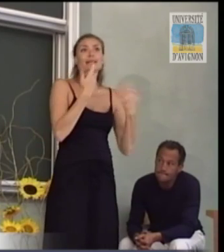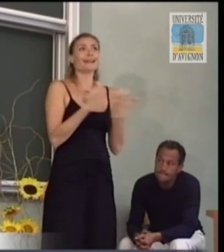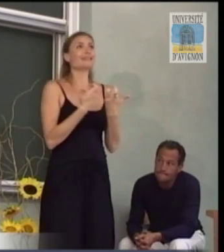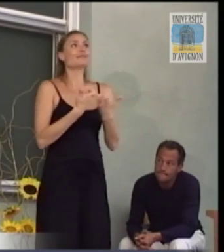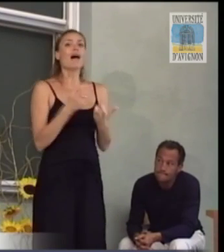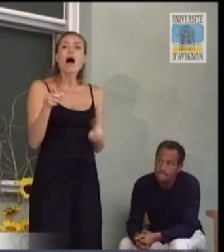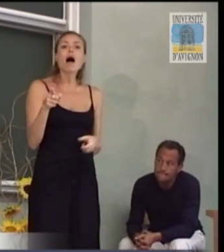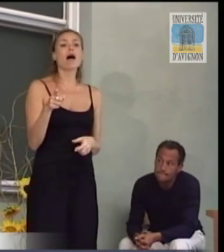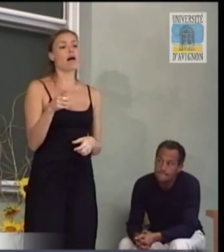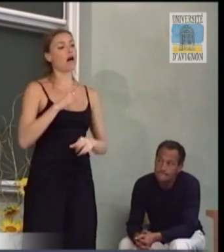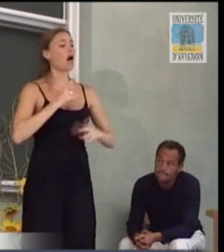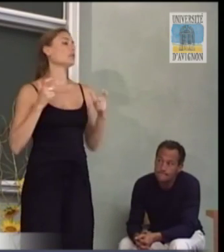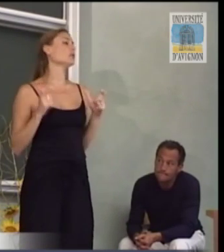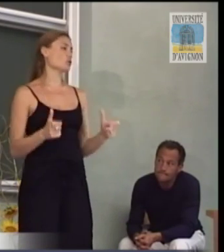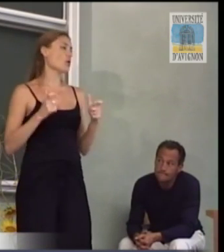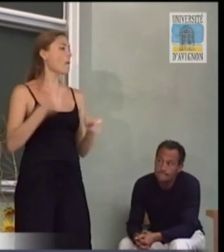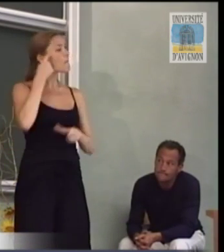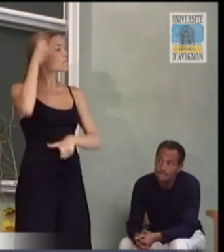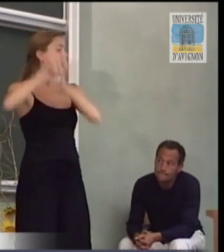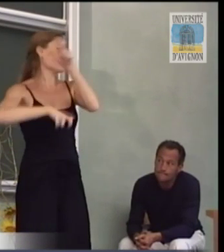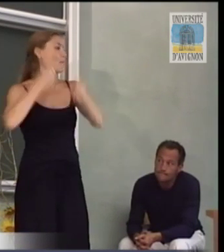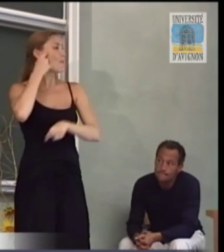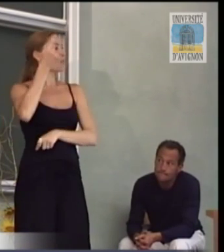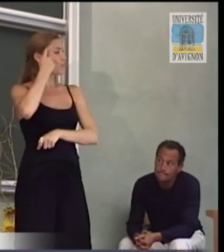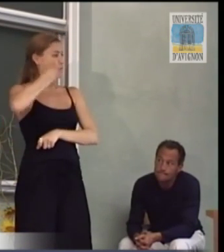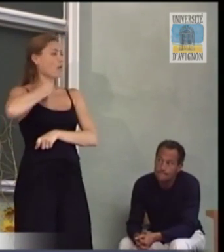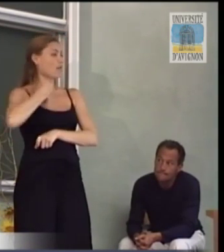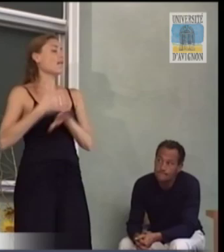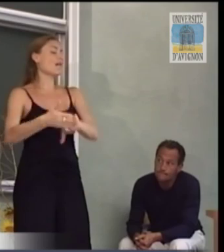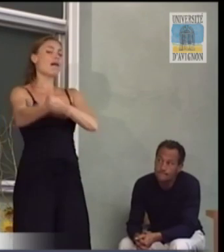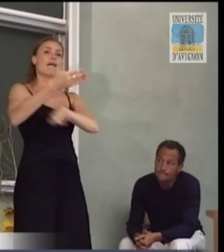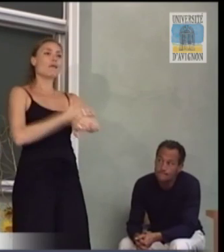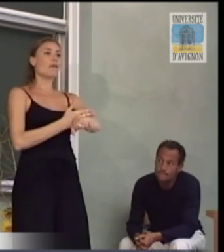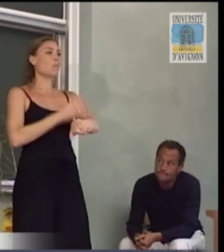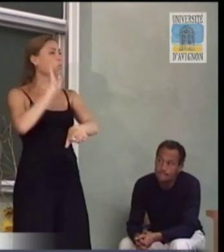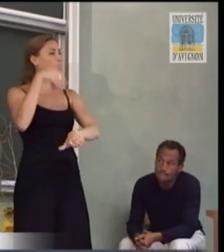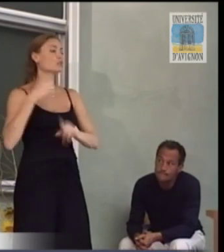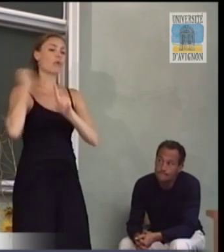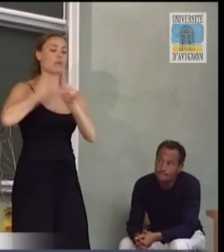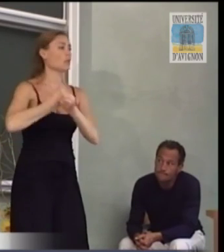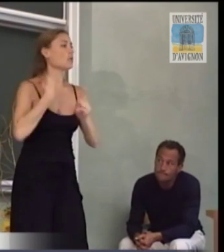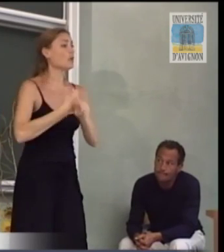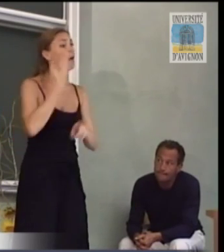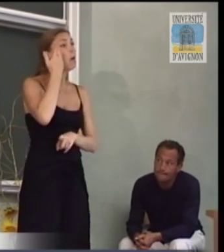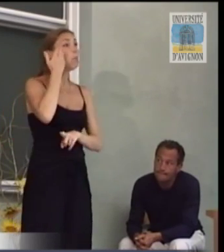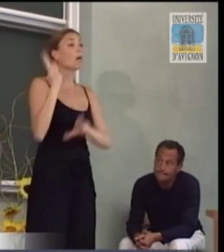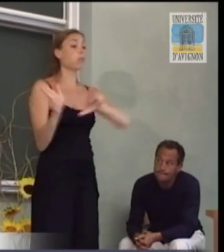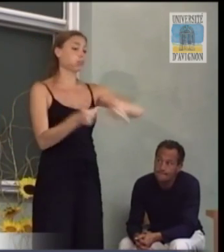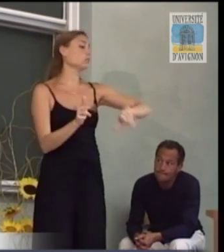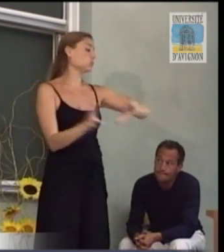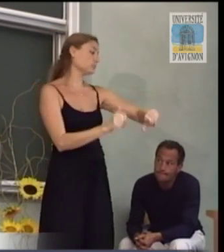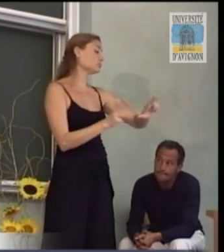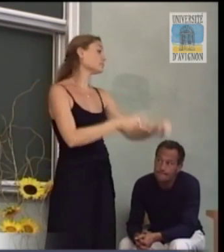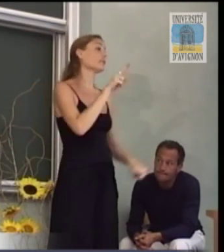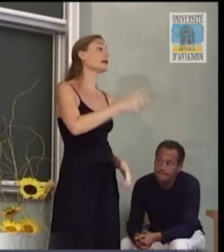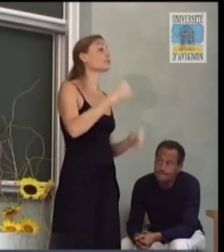pris en compte les besoins et l'occasion également de déplorer ceux qui continuent à les ignorer. Et c'est pour ça qu'on a